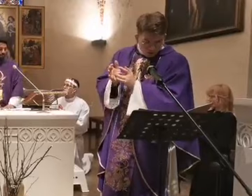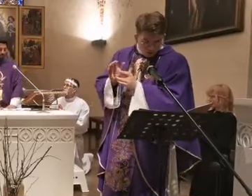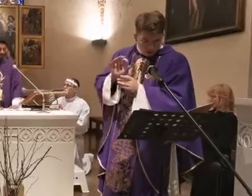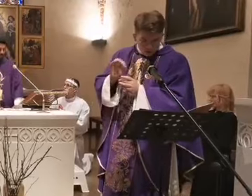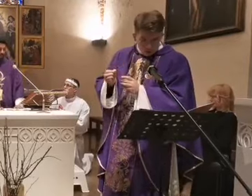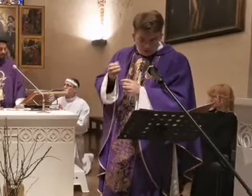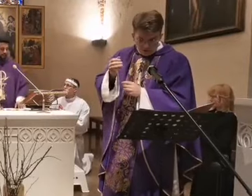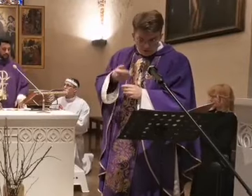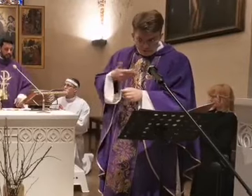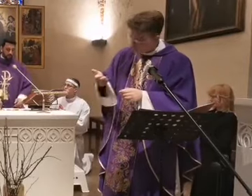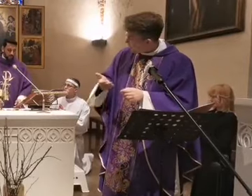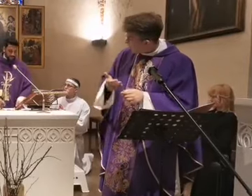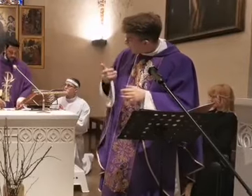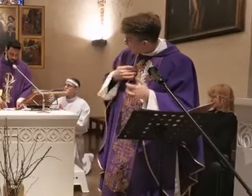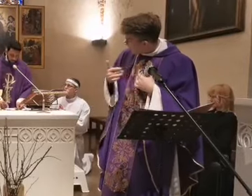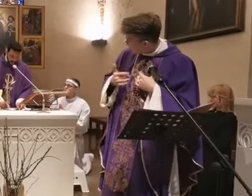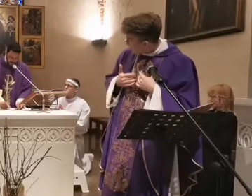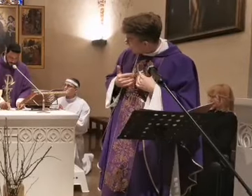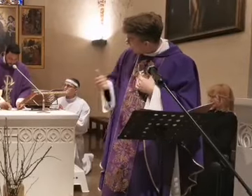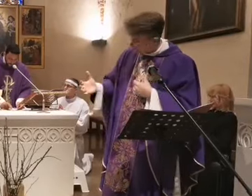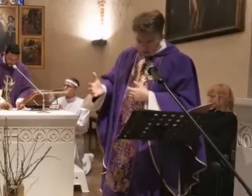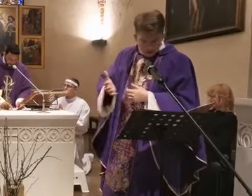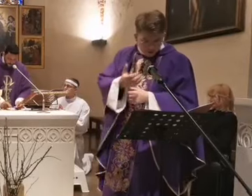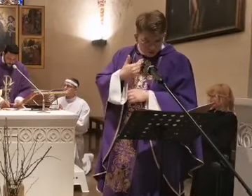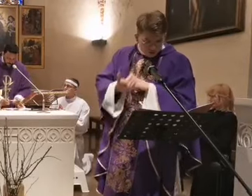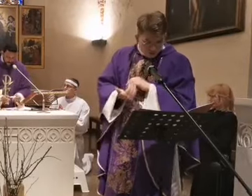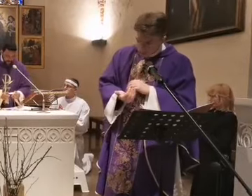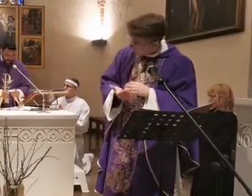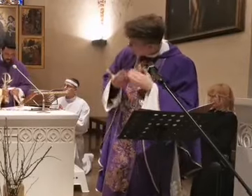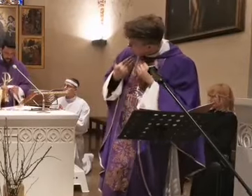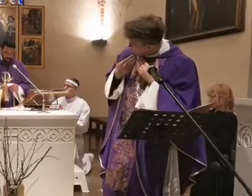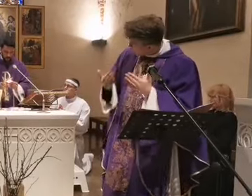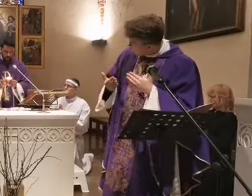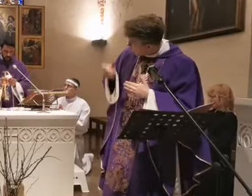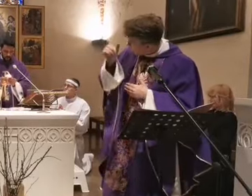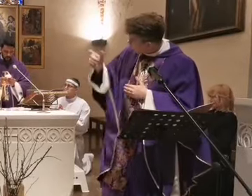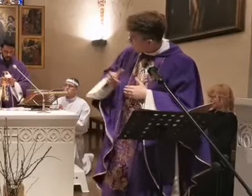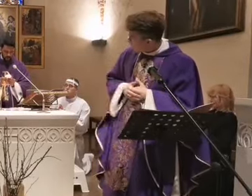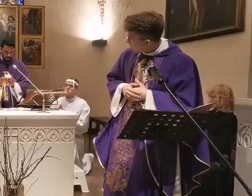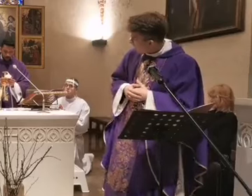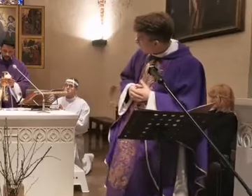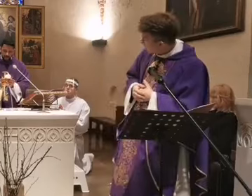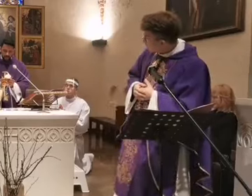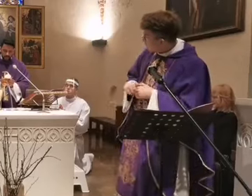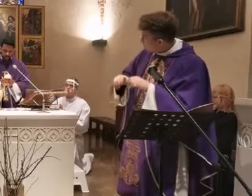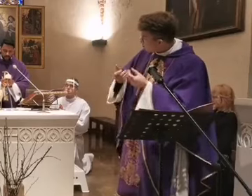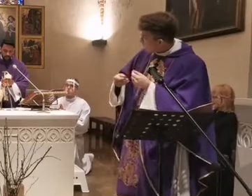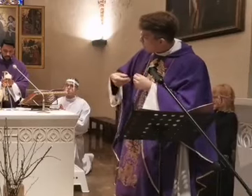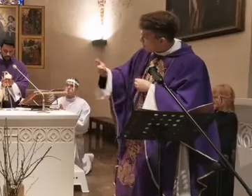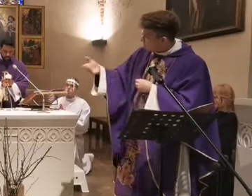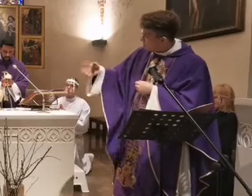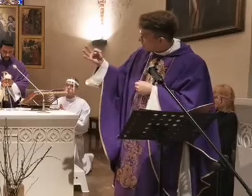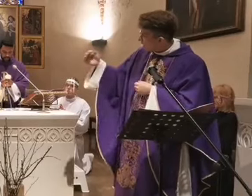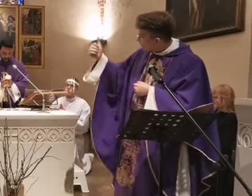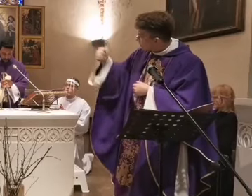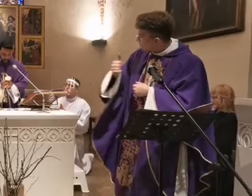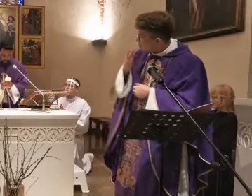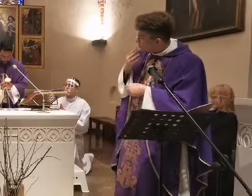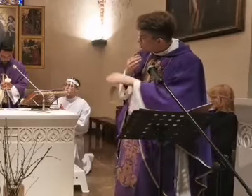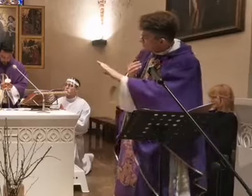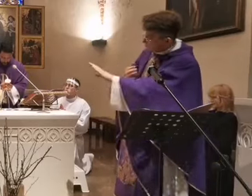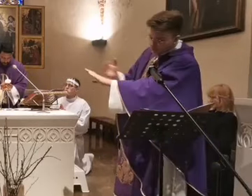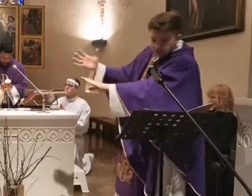E Dio fantastico veramente la sua passione, presa in pane, presa in grazia, dzięki Spirito Santo, la Spirito Santo, la